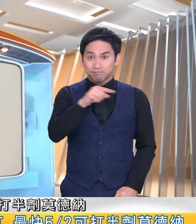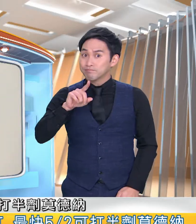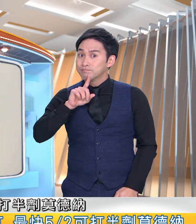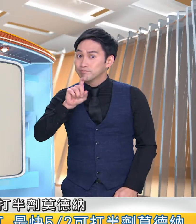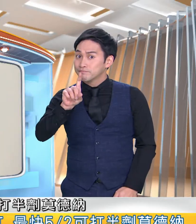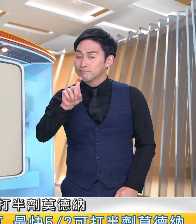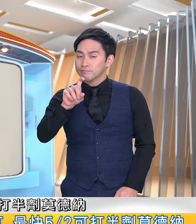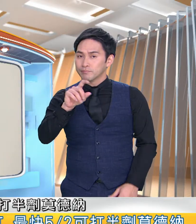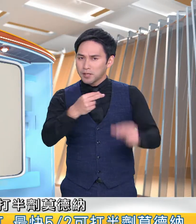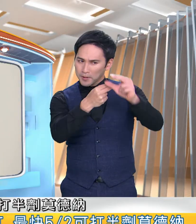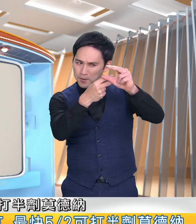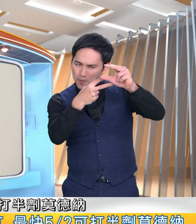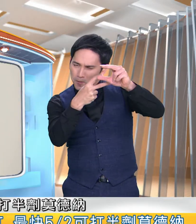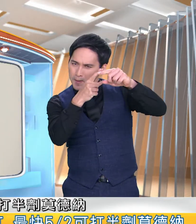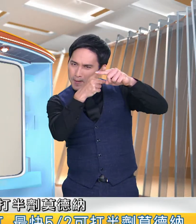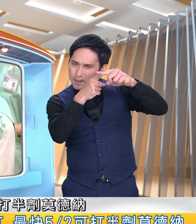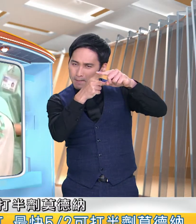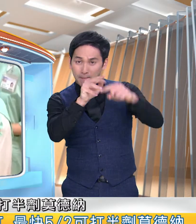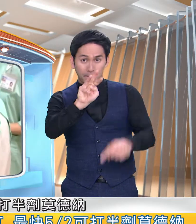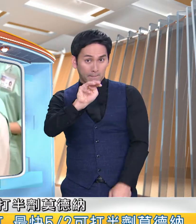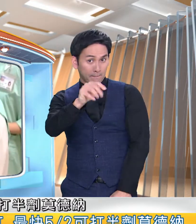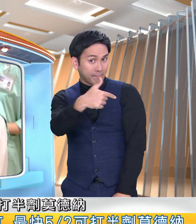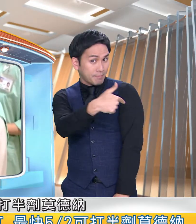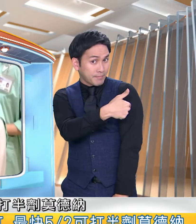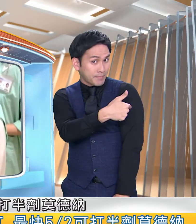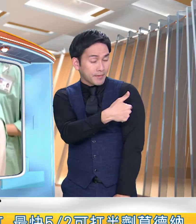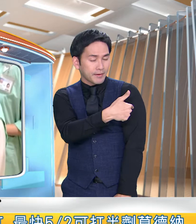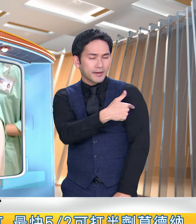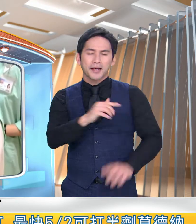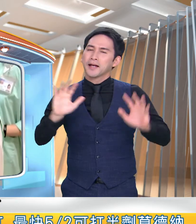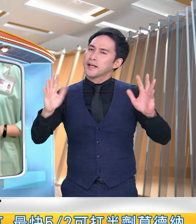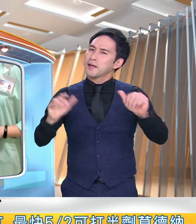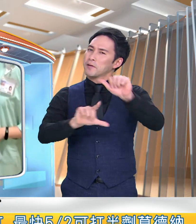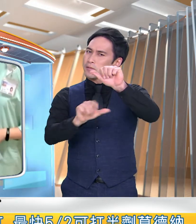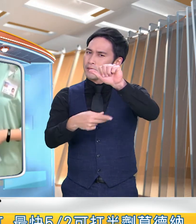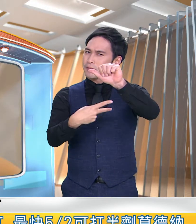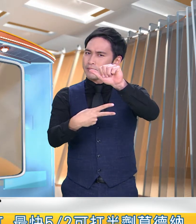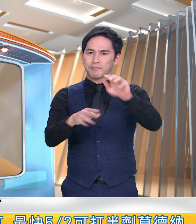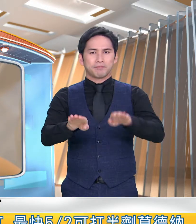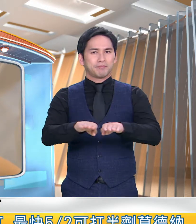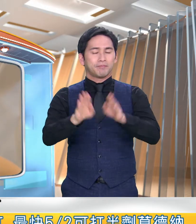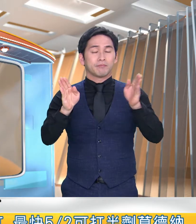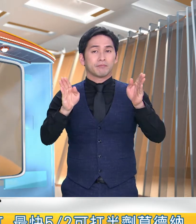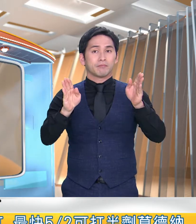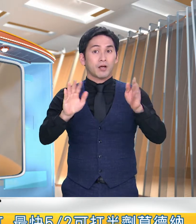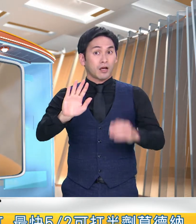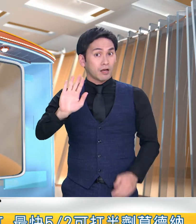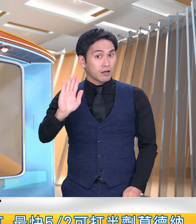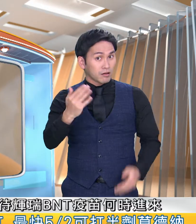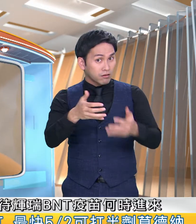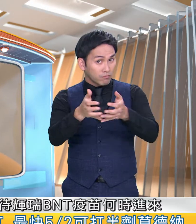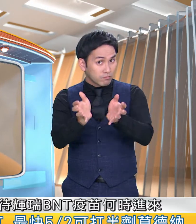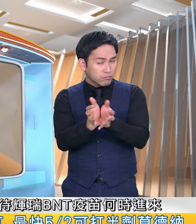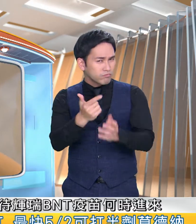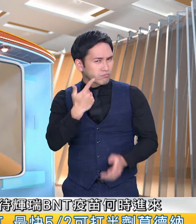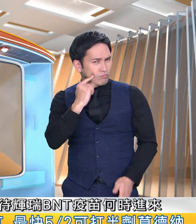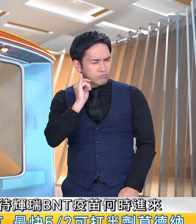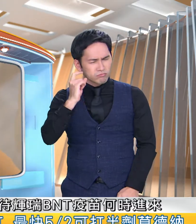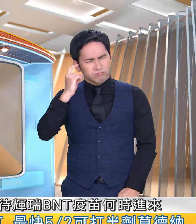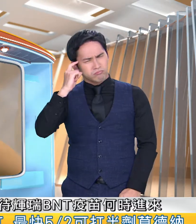6到11岁的儿童施打半剂莫德纳，最快5月2日开打。而至于有不少的家长